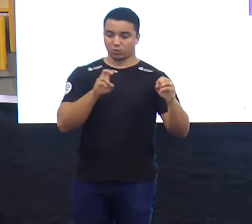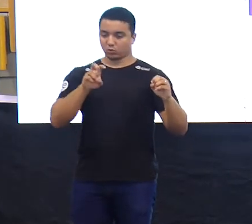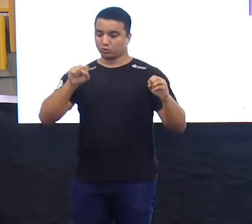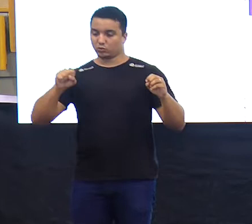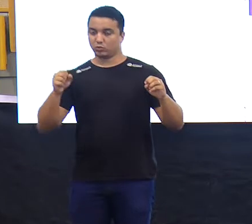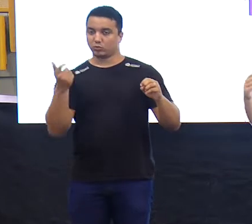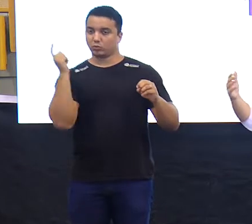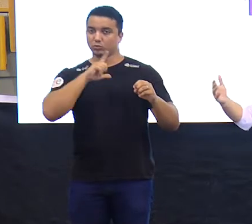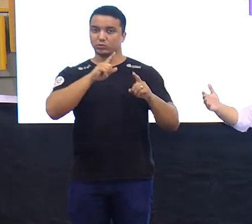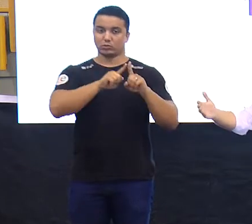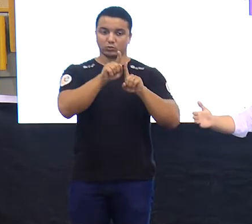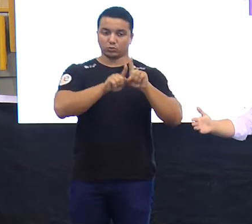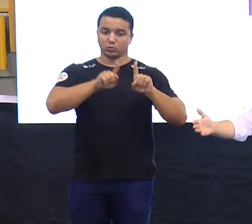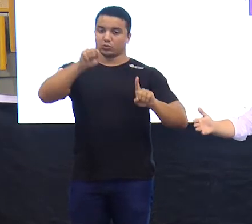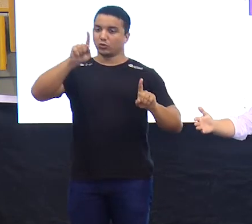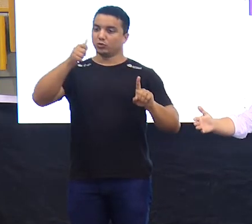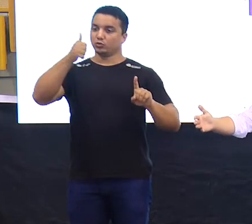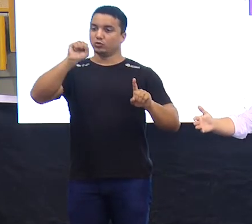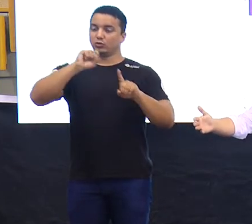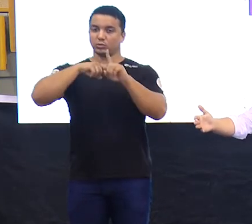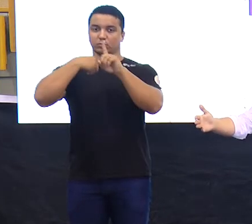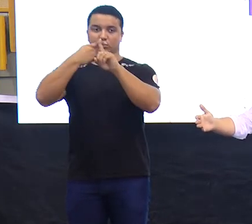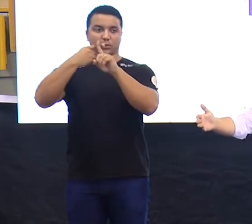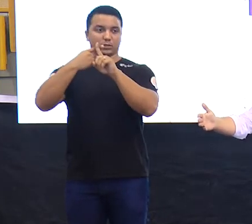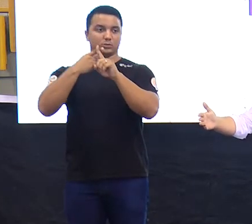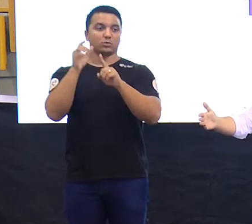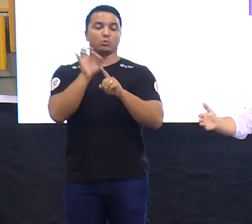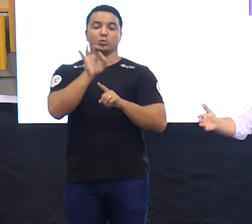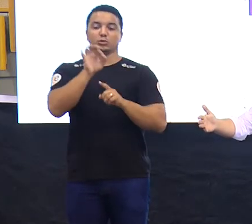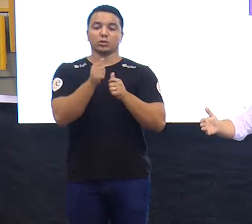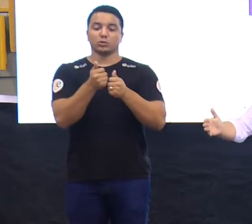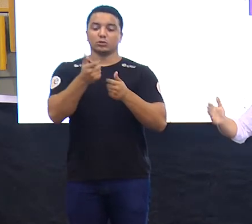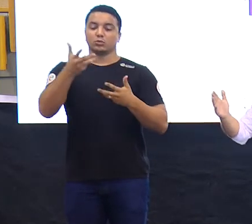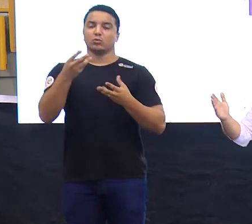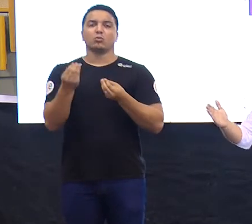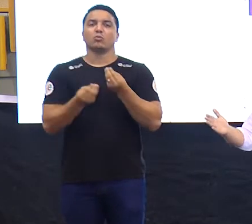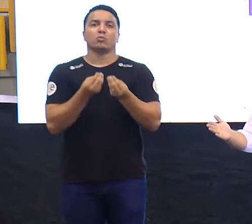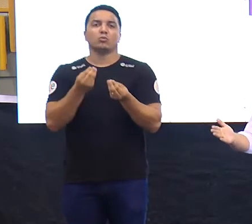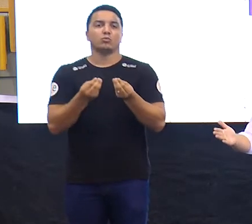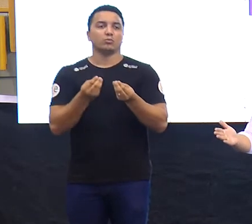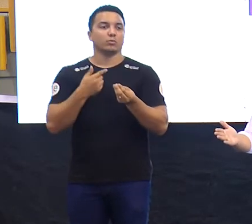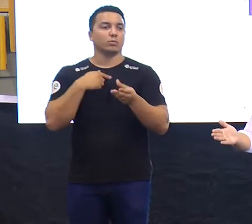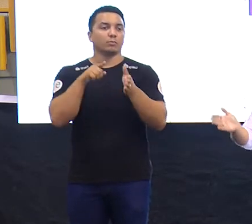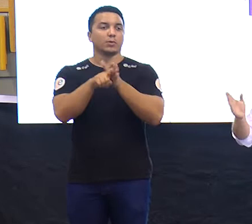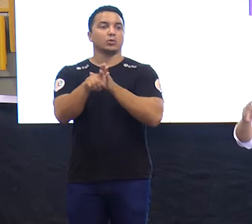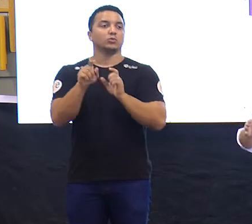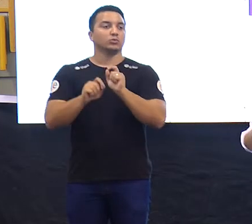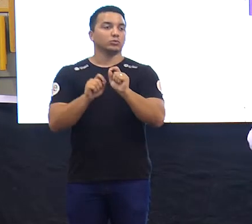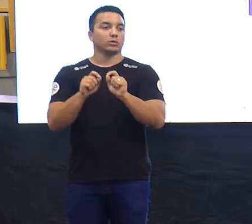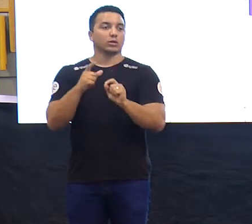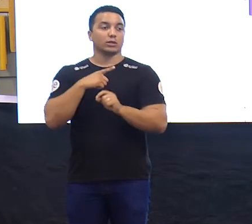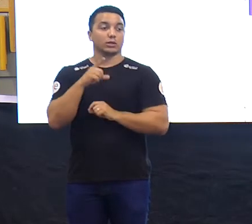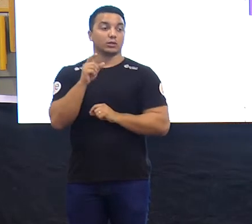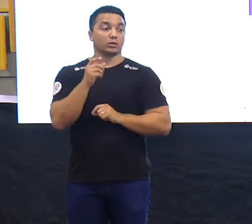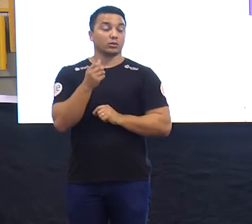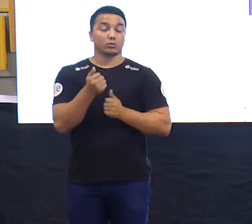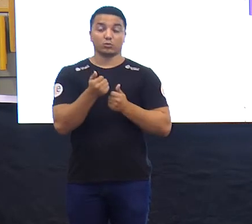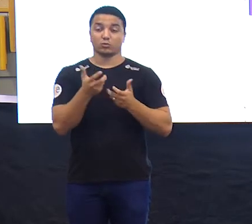de crescimento que ela teve, eu estou perguntando quanto